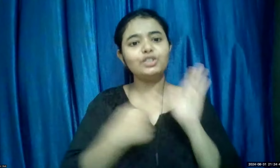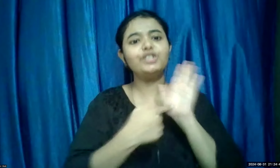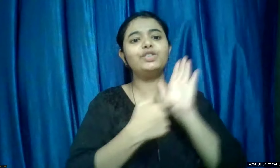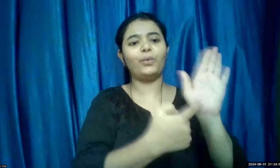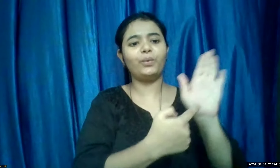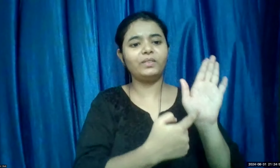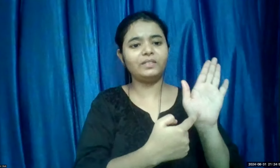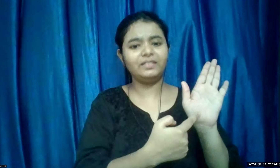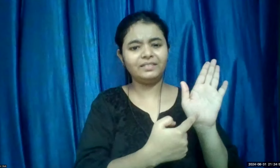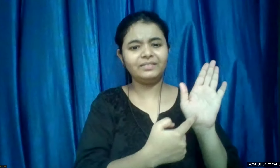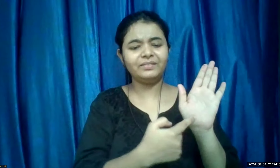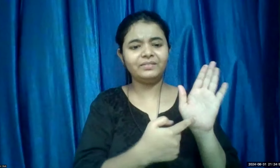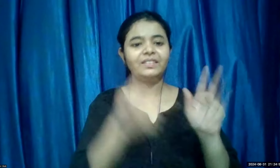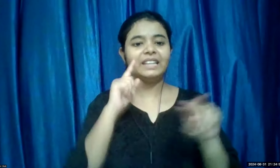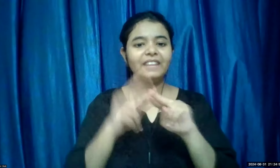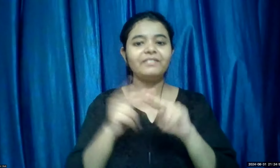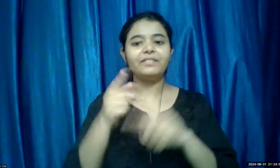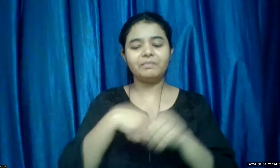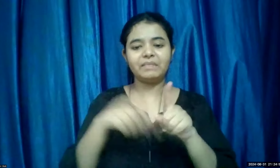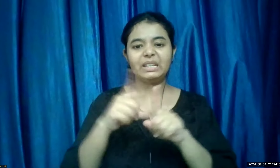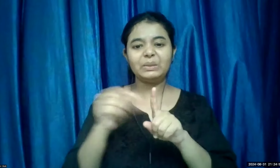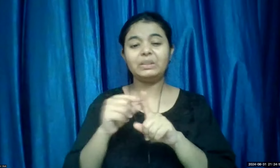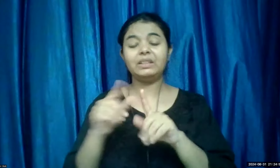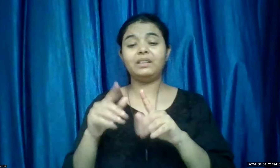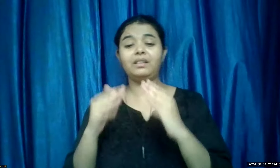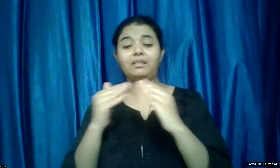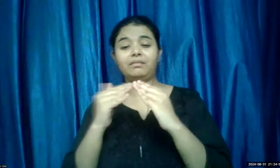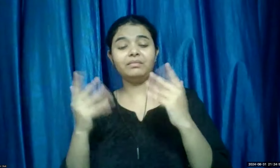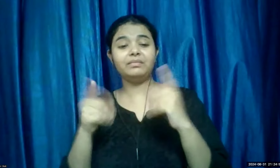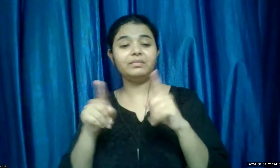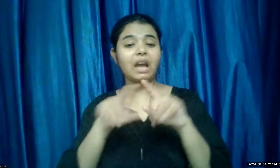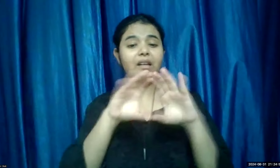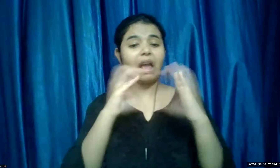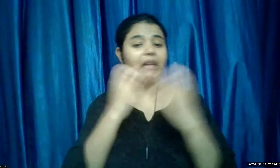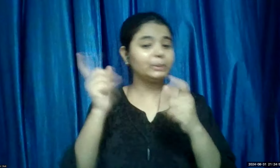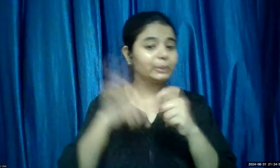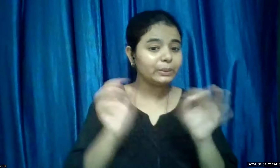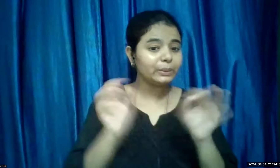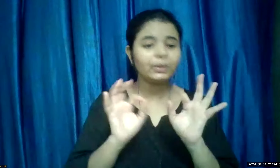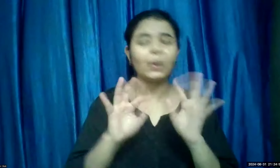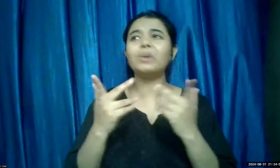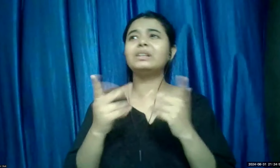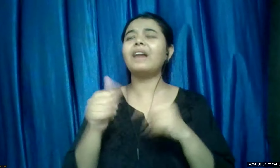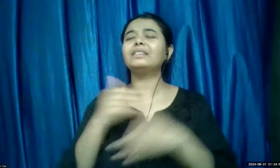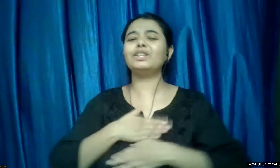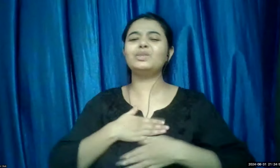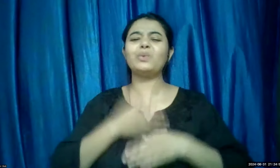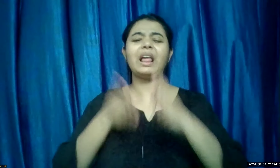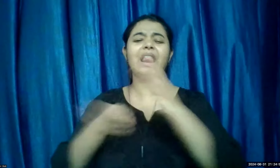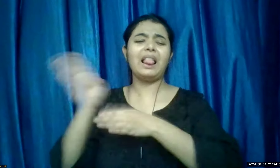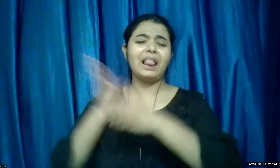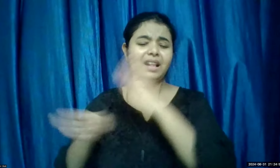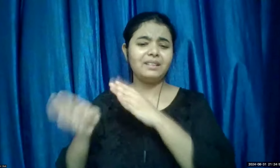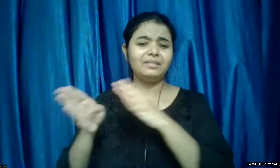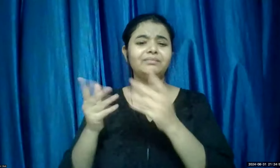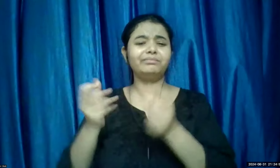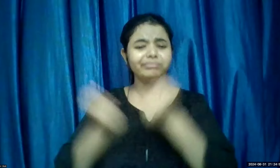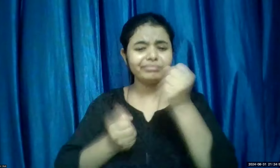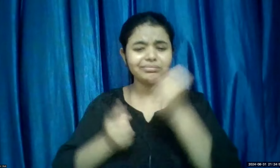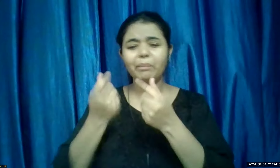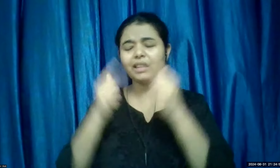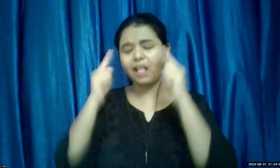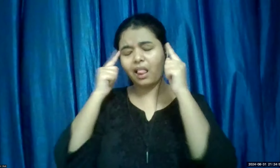हैं, है ना, भगवान के नाम का जप नहीं करते, क्लासेस में नहीं आते, या कुछ और जो है भगवान की सेवा हम नहीं करते,